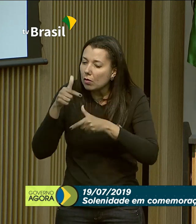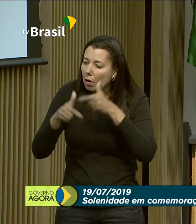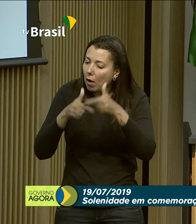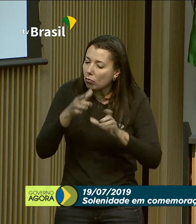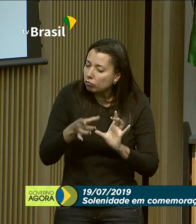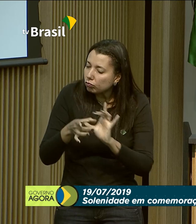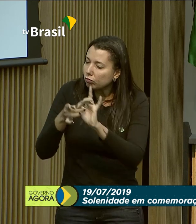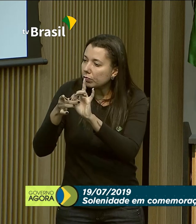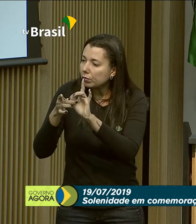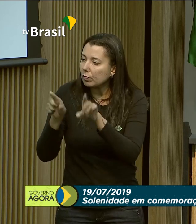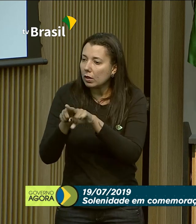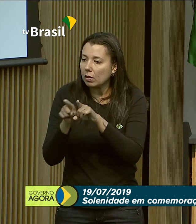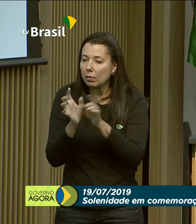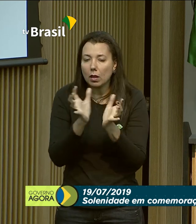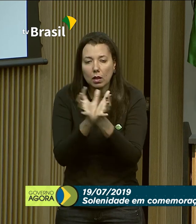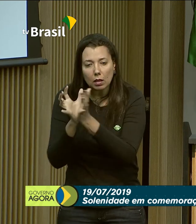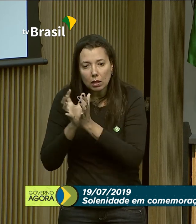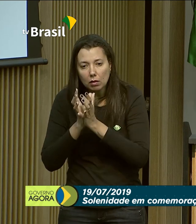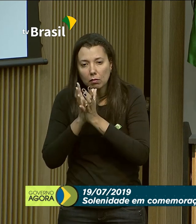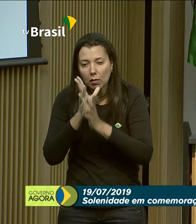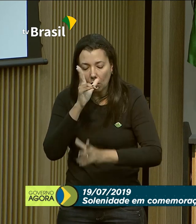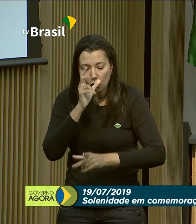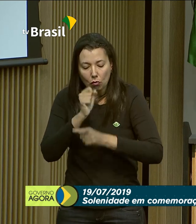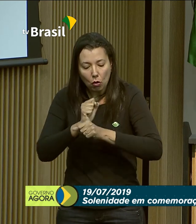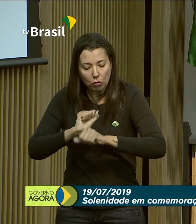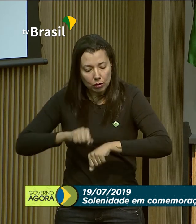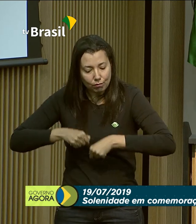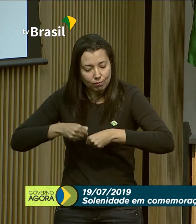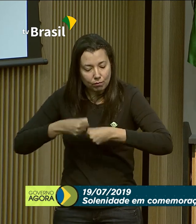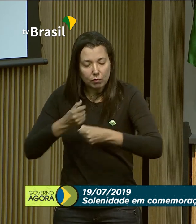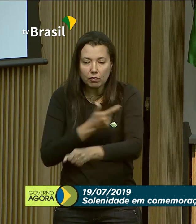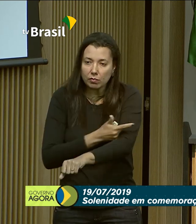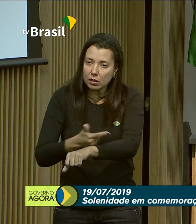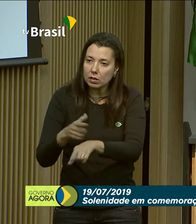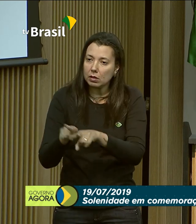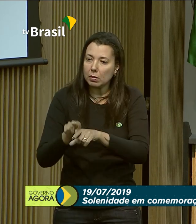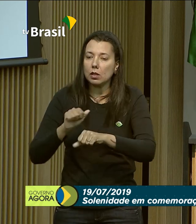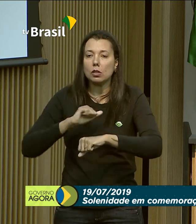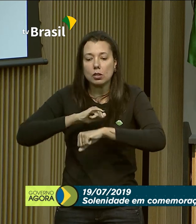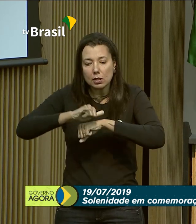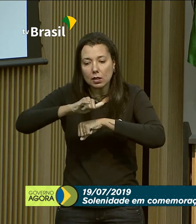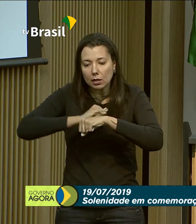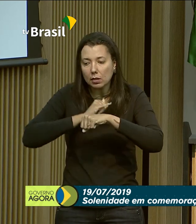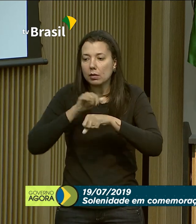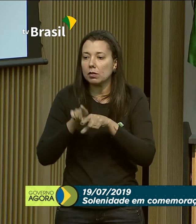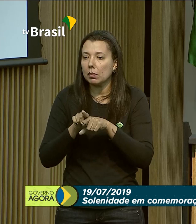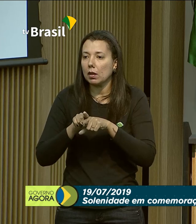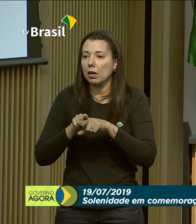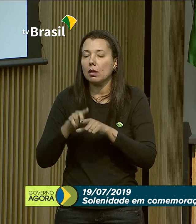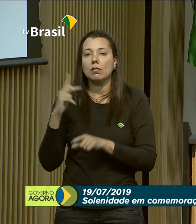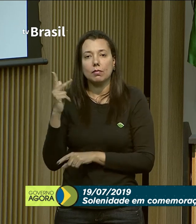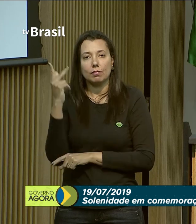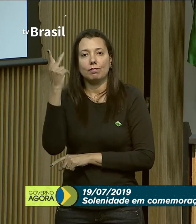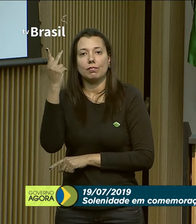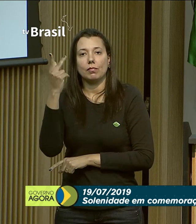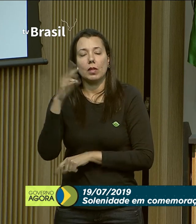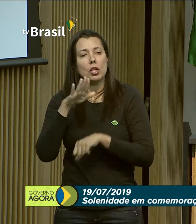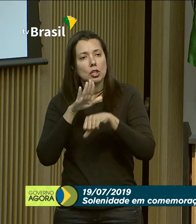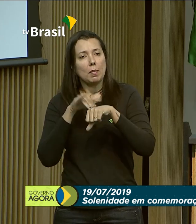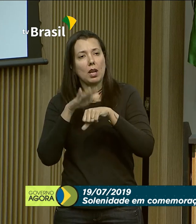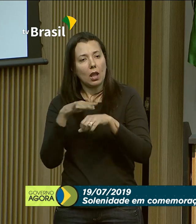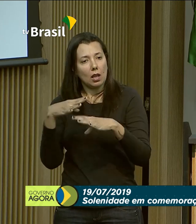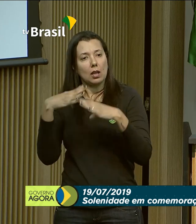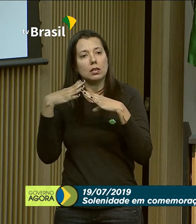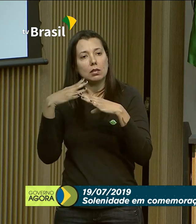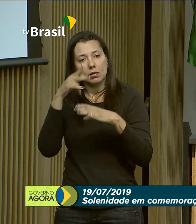equipe e uma mistura de força física com estratégia para que as equipes pudessem vencer, o que chamaria a